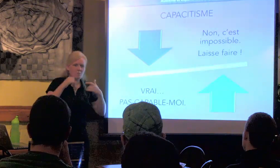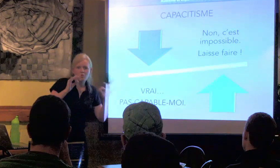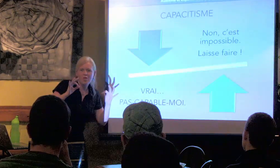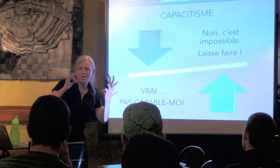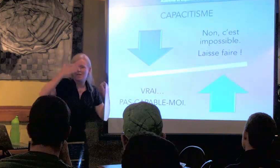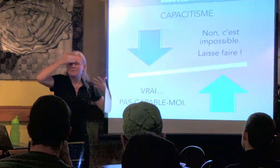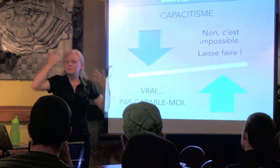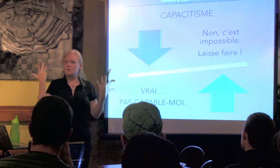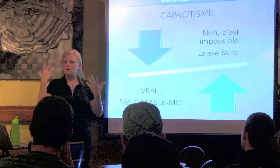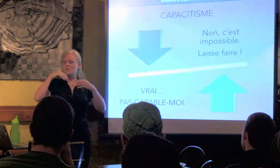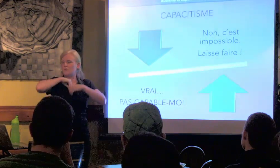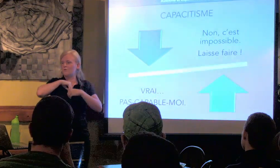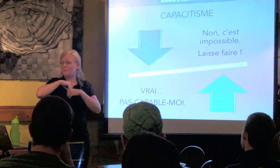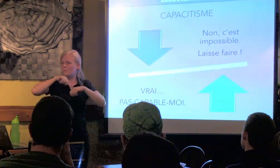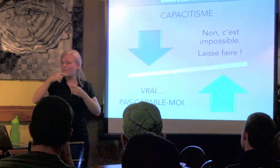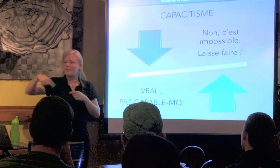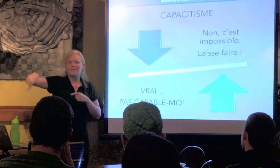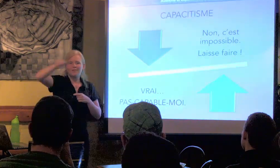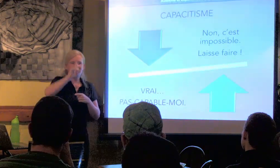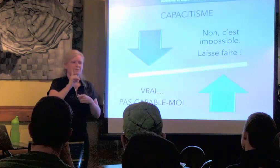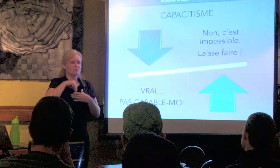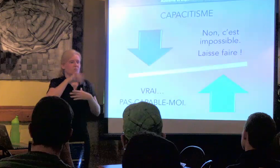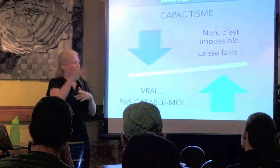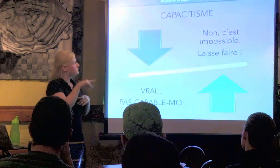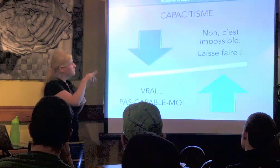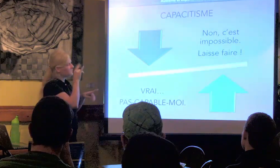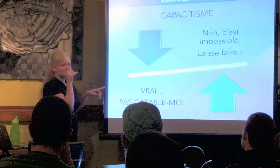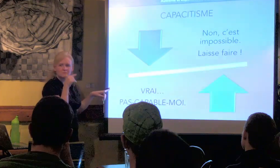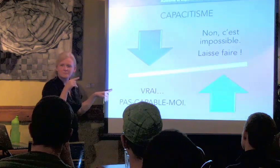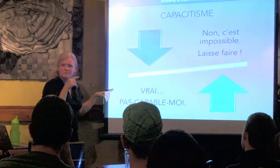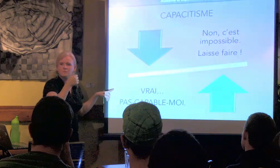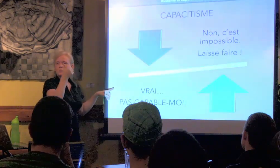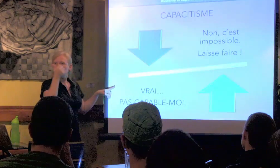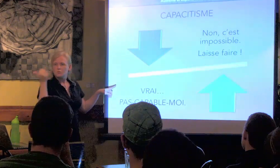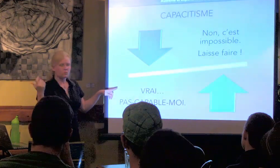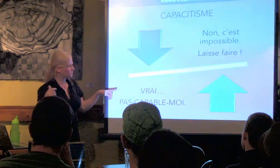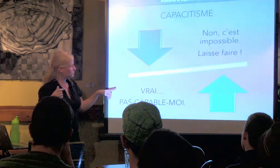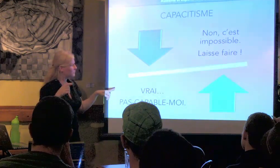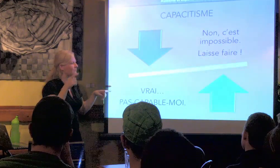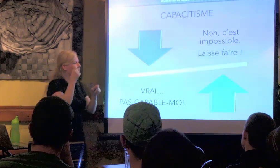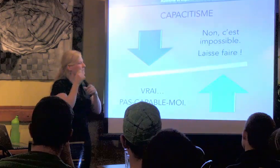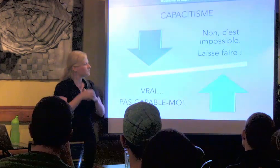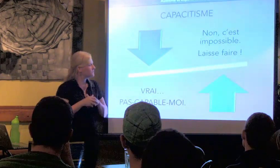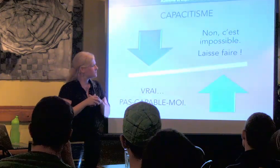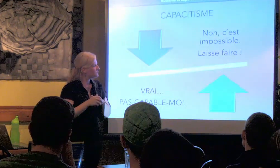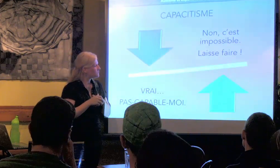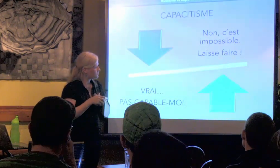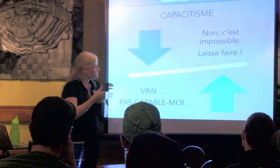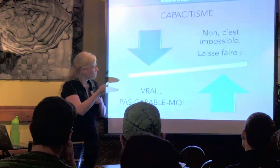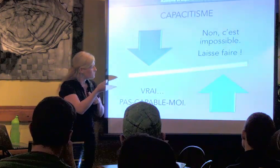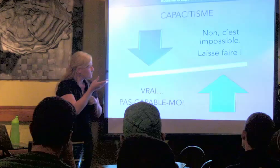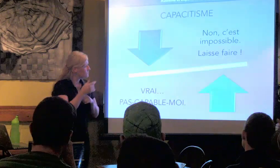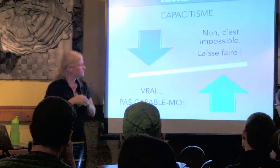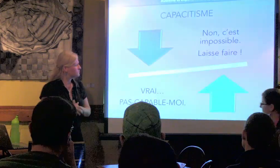des situations. Et c'est pour ça que je dis que c'est anodin, parce que justement, on a finalement intégré des schèmes où on s'est toujours dit, ben, t'es pas capable de faire ça, et cette